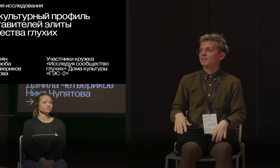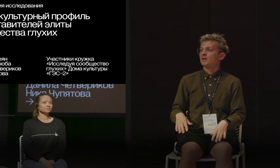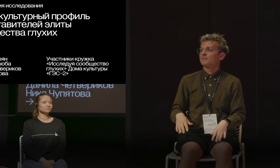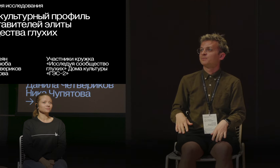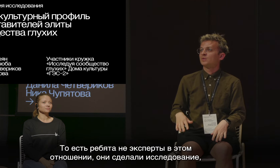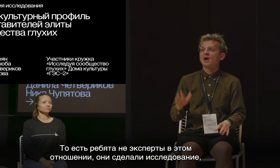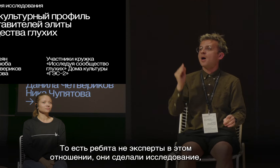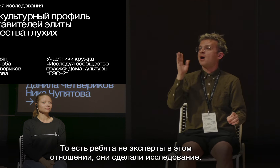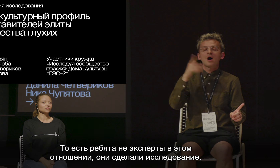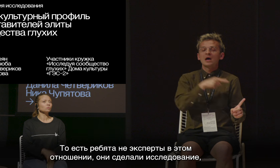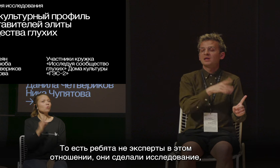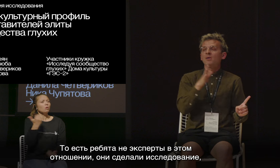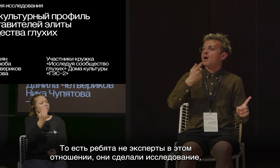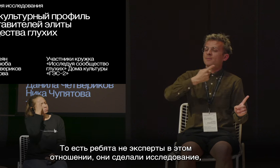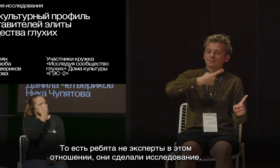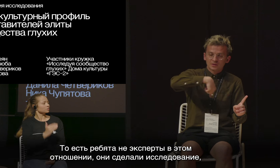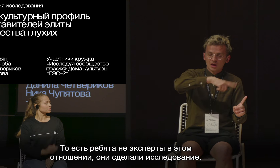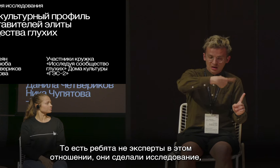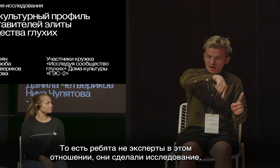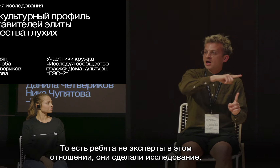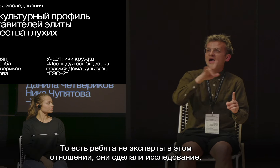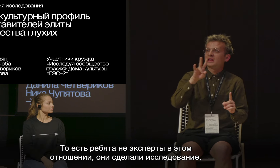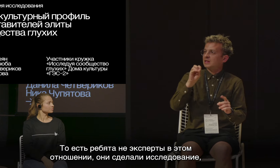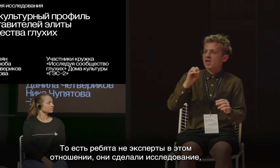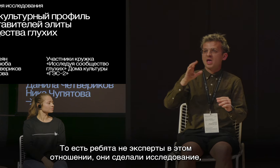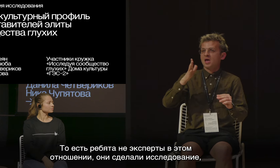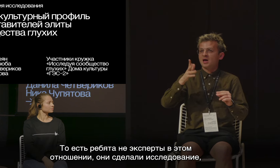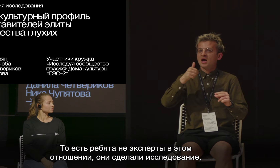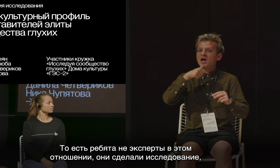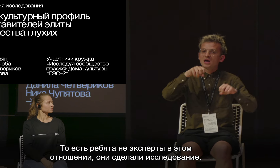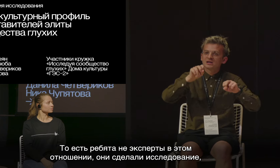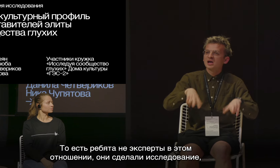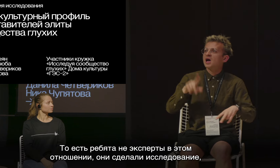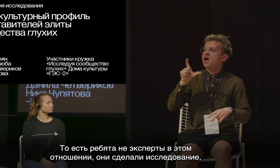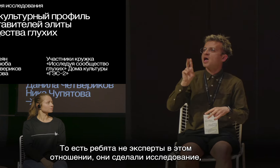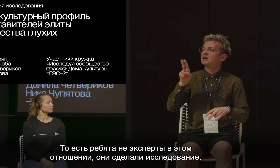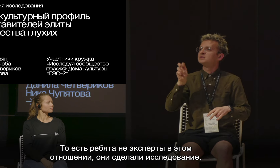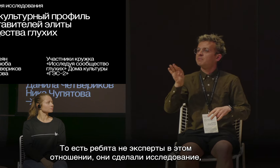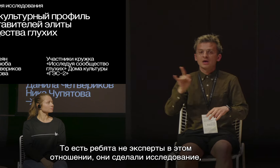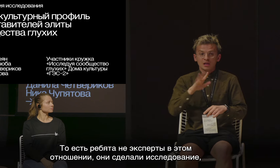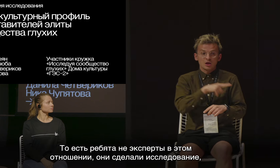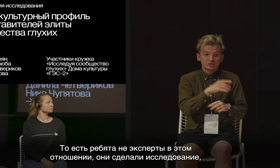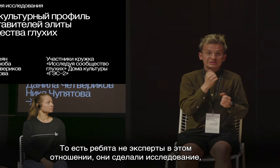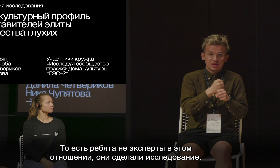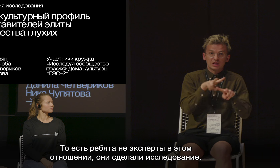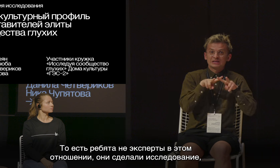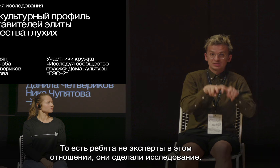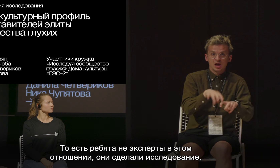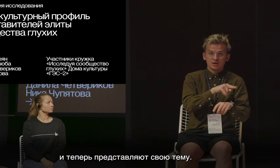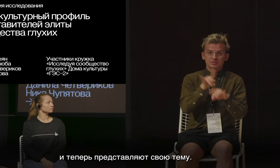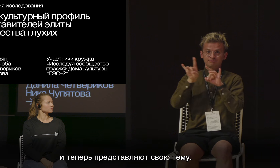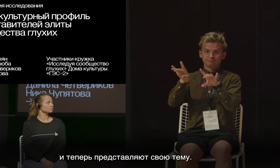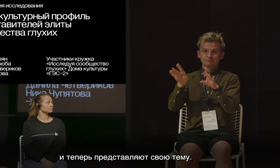проведены, ответ был дан на те исследования, которые были проведены. То есть ребята не эксперты в этом отношении, не